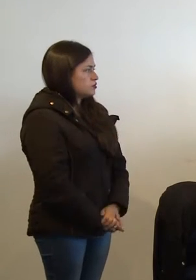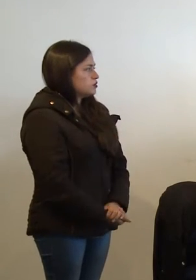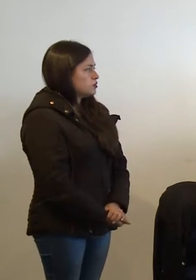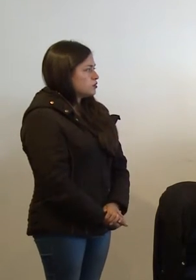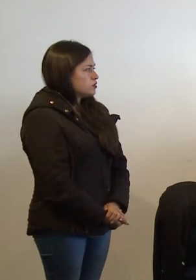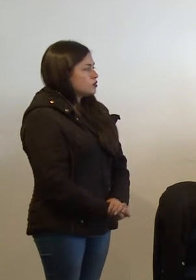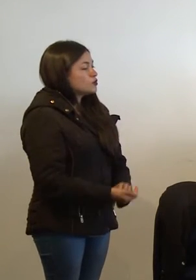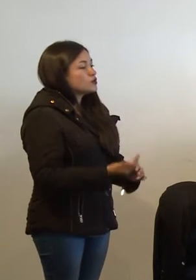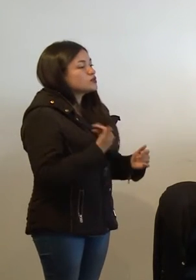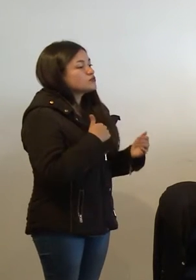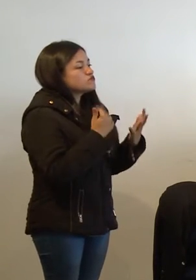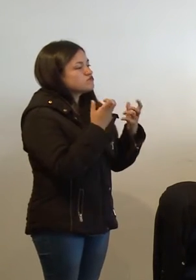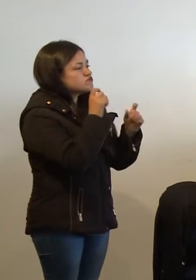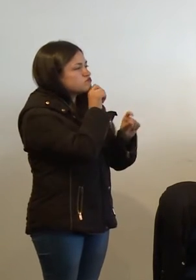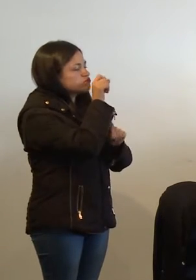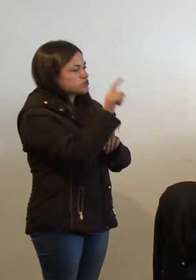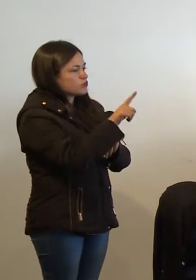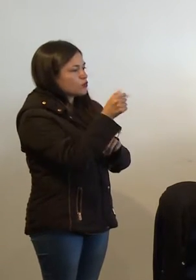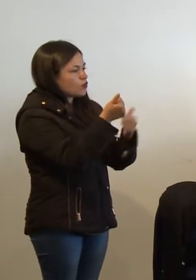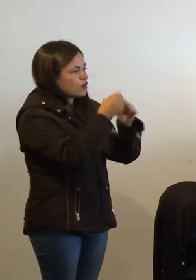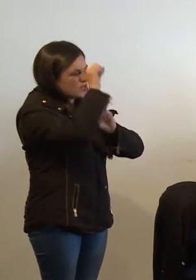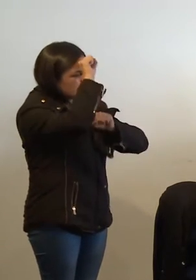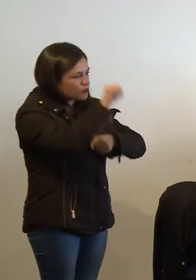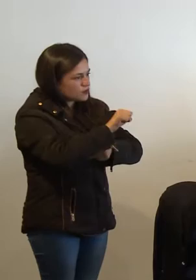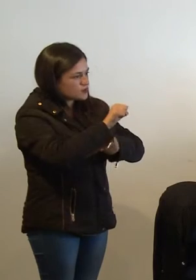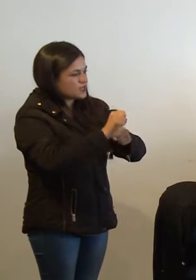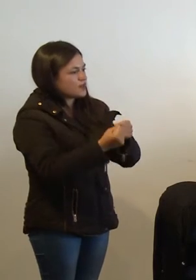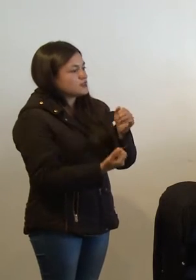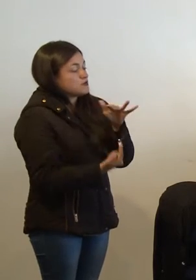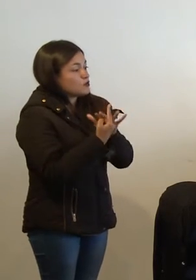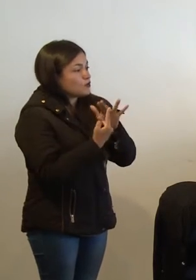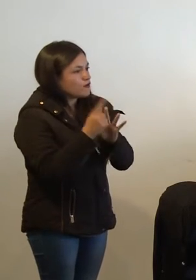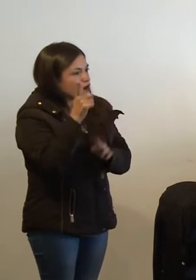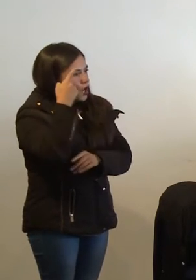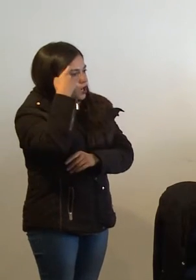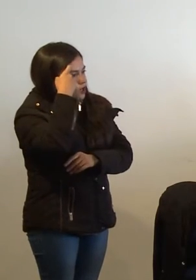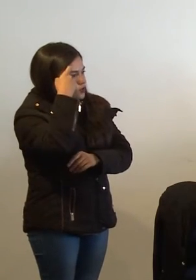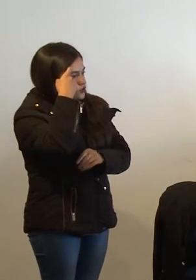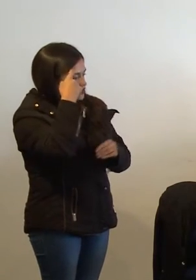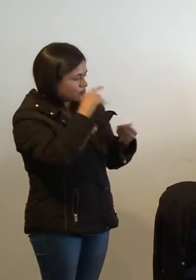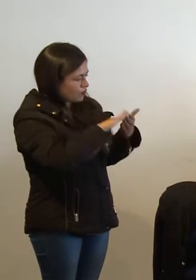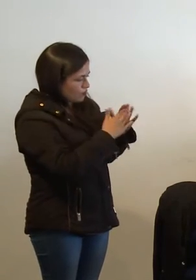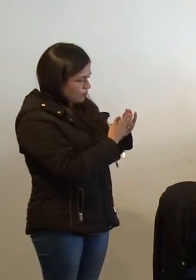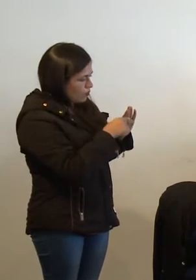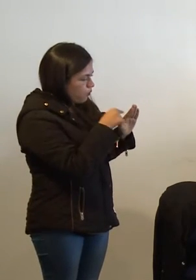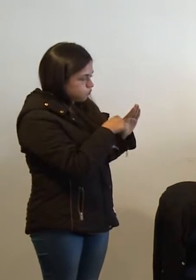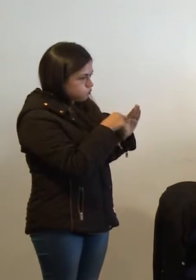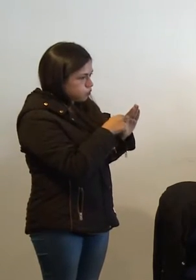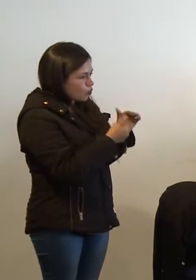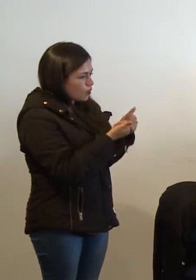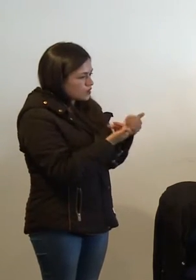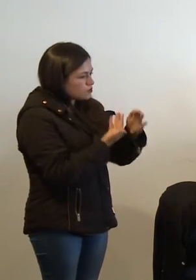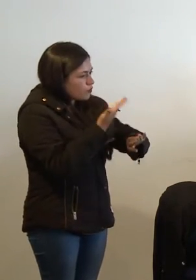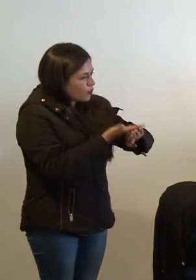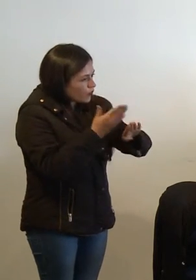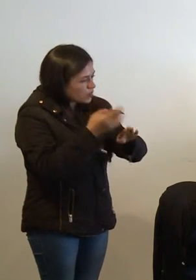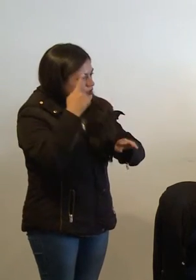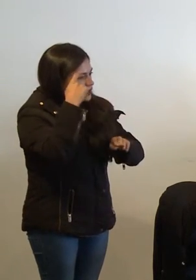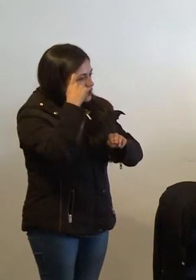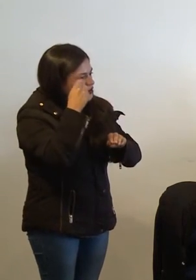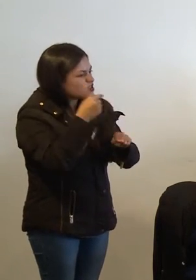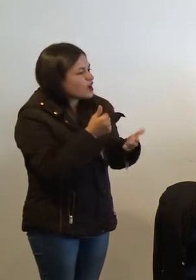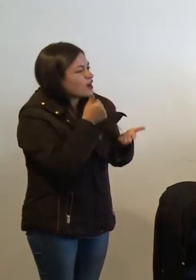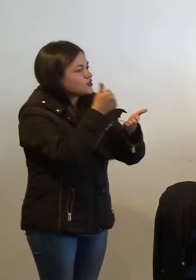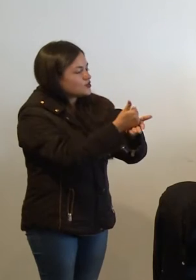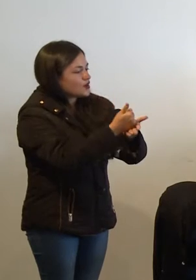¿Qué potencialidades, emergencias, responsabilidades y retos aporta la educación comunitaria a la tradición de la